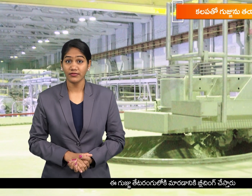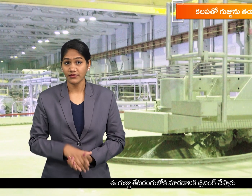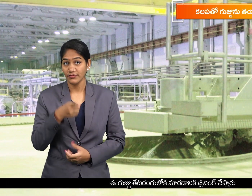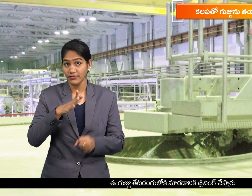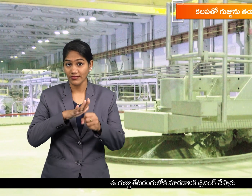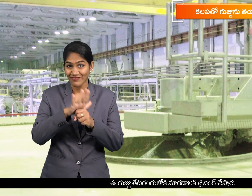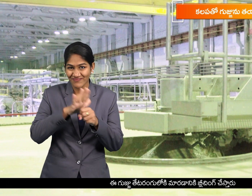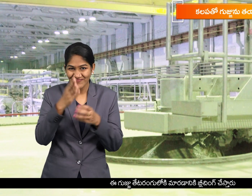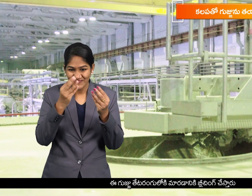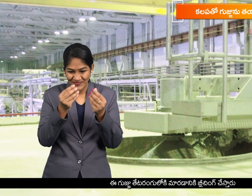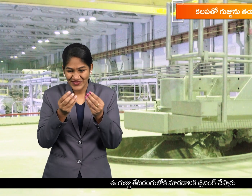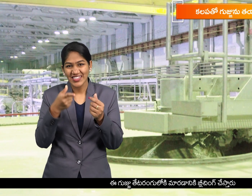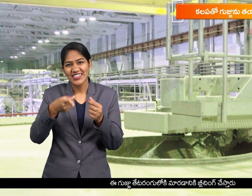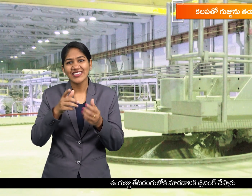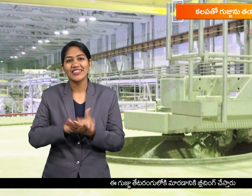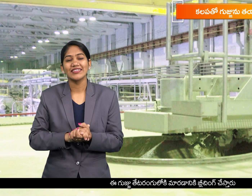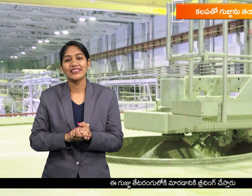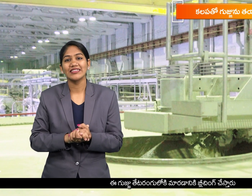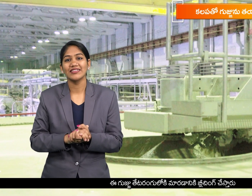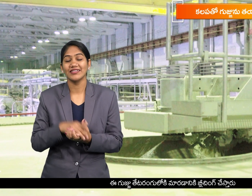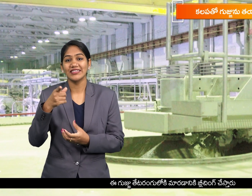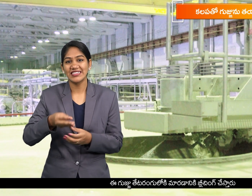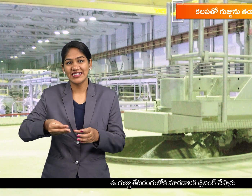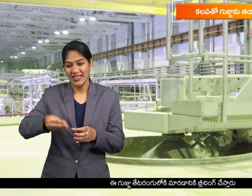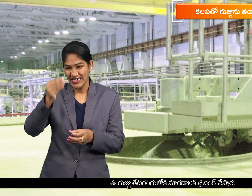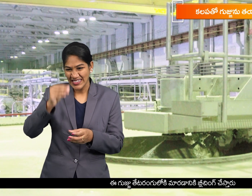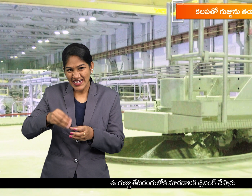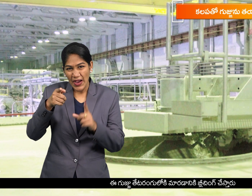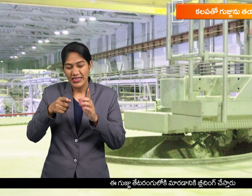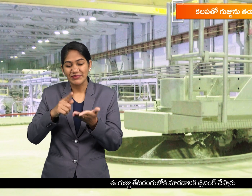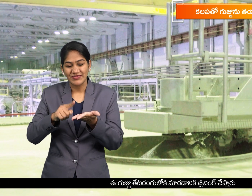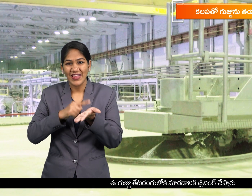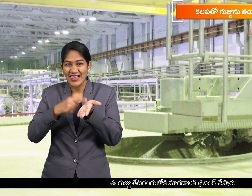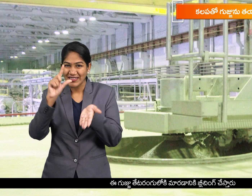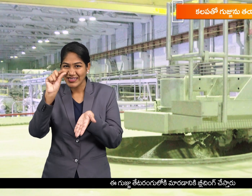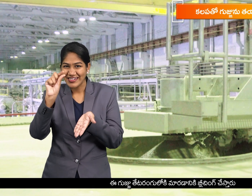ఈ గుజ్జు తేట రంగులోకి మారటానికి బ్లీచింగ్ చేస్తారు.